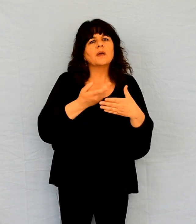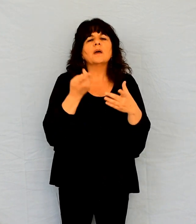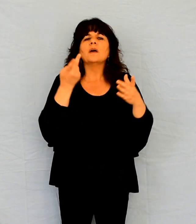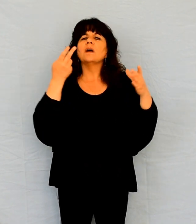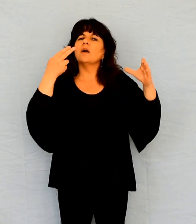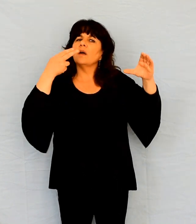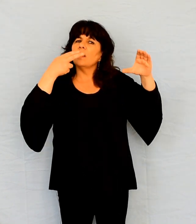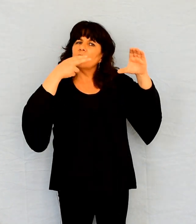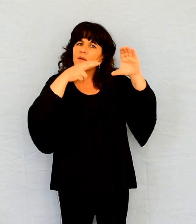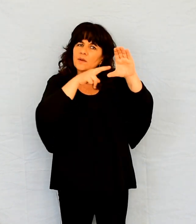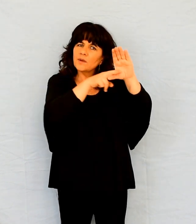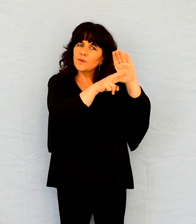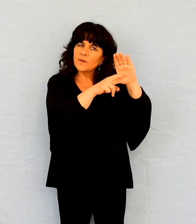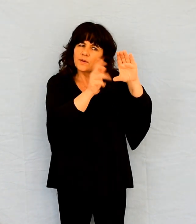encore n'avait été déposé.